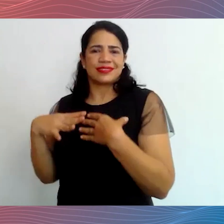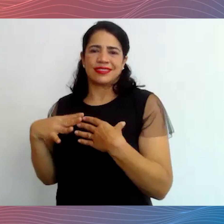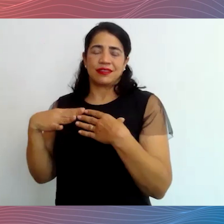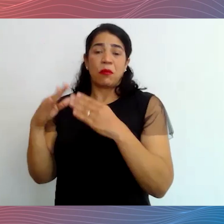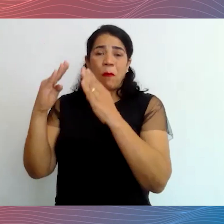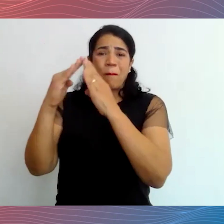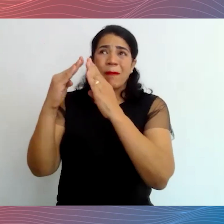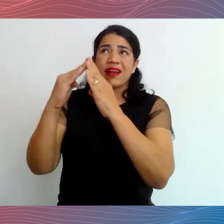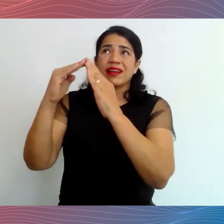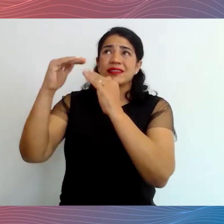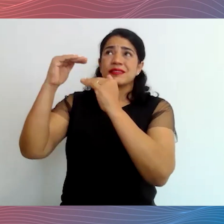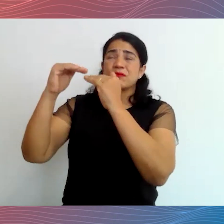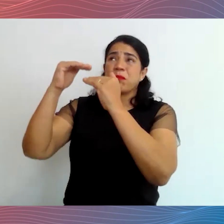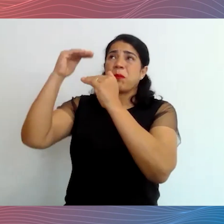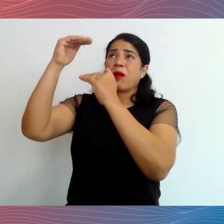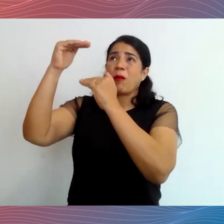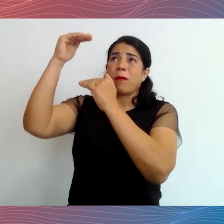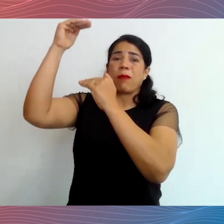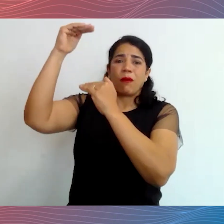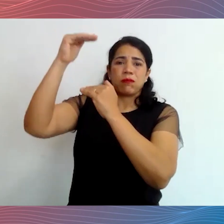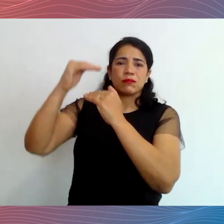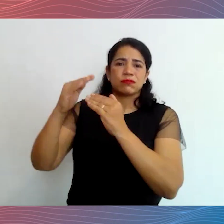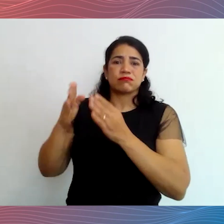Capacidade para 120 seapistas.